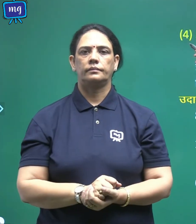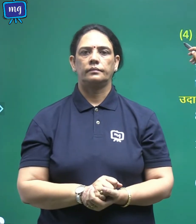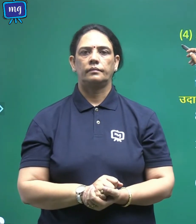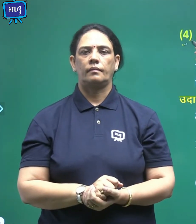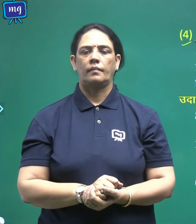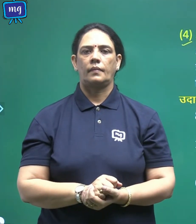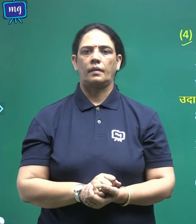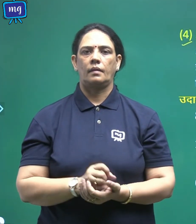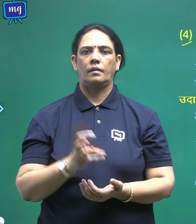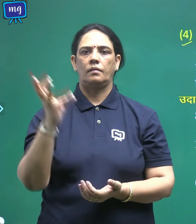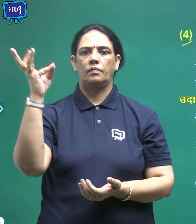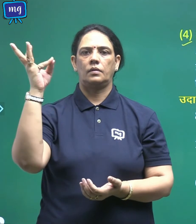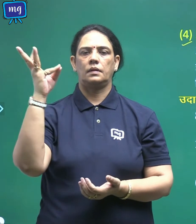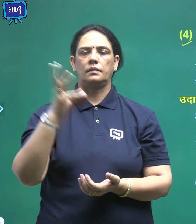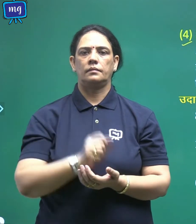चौथा,